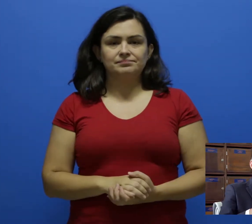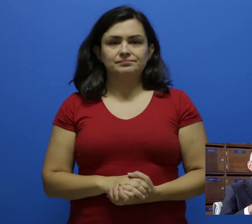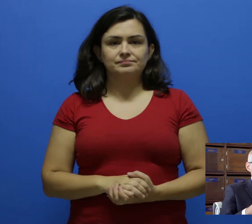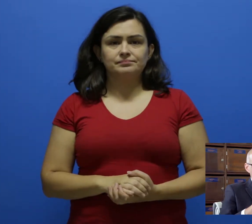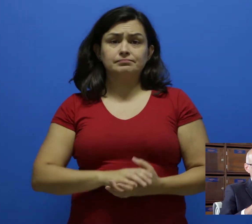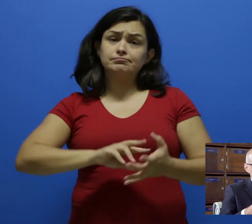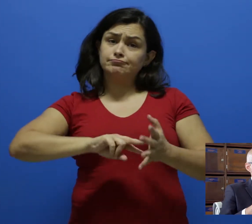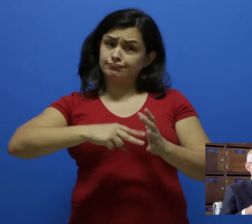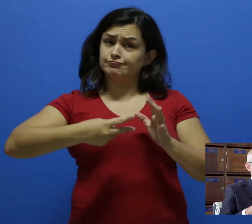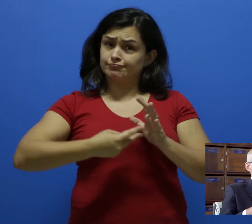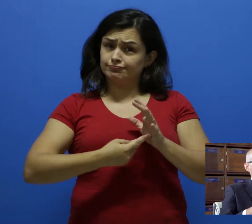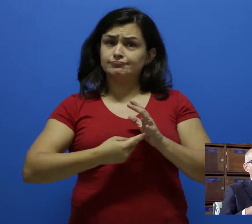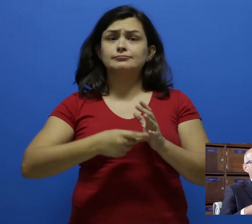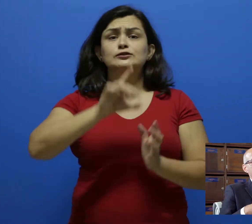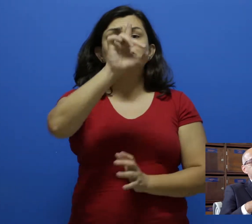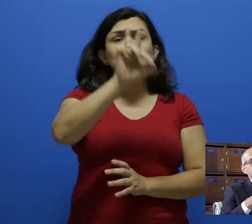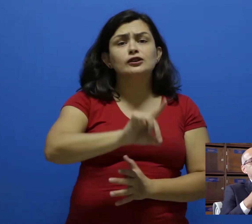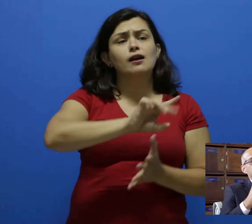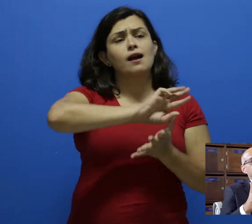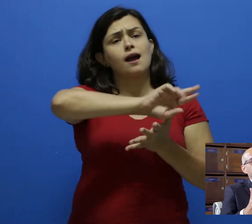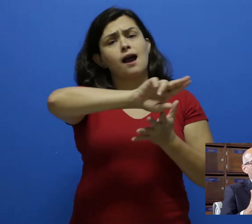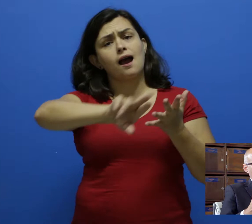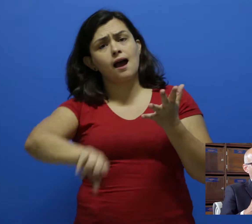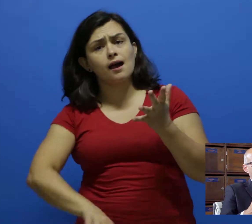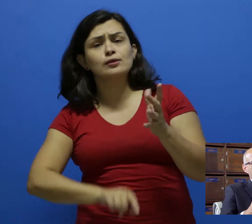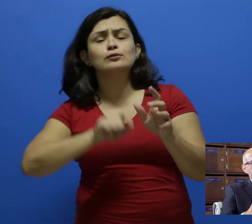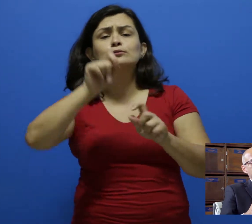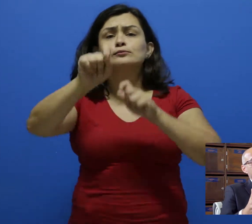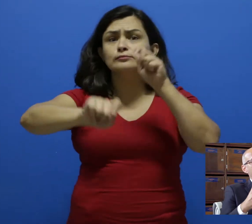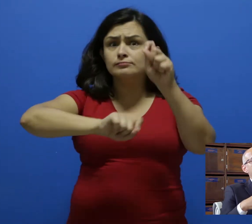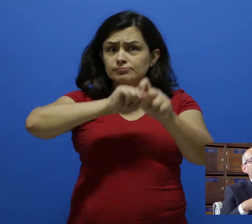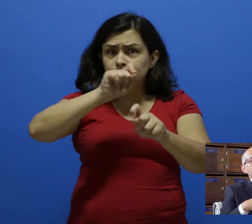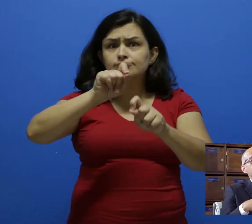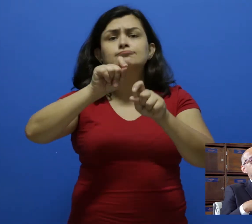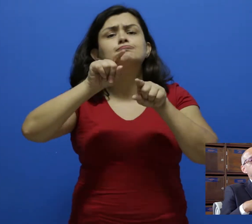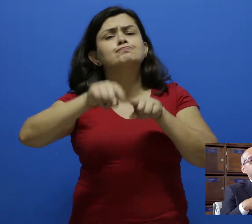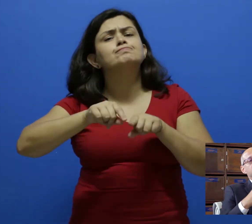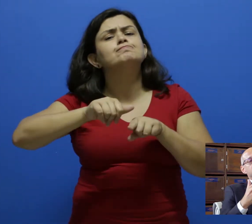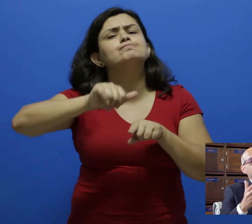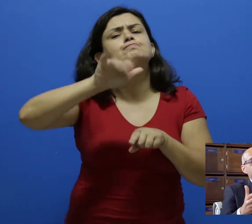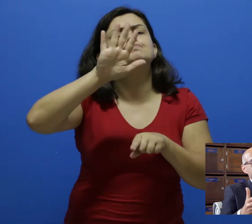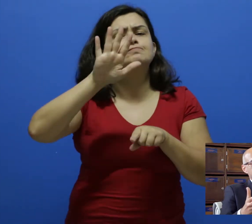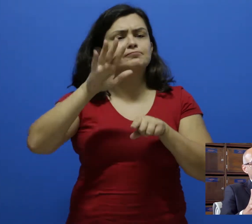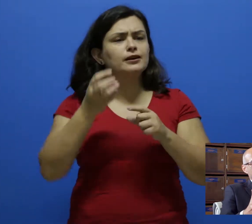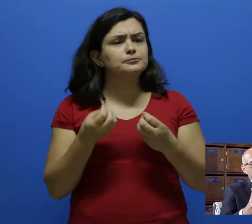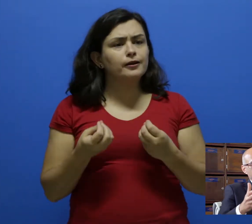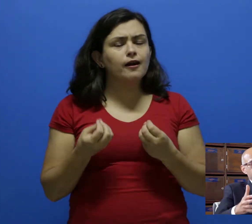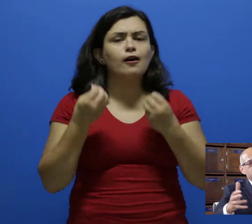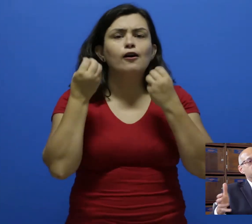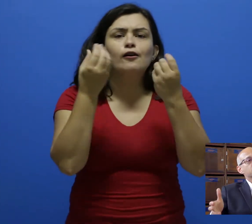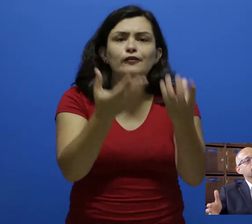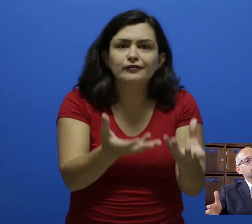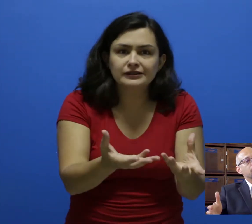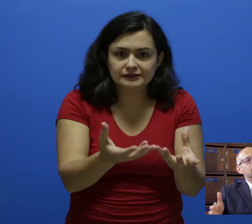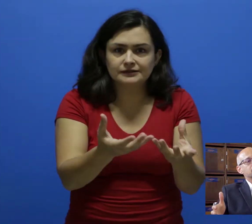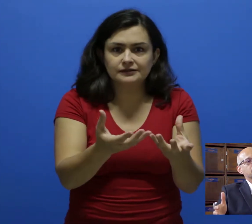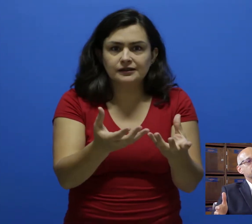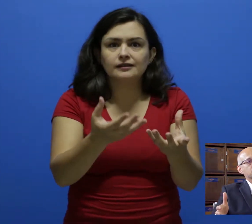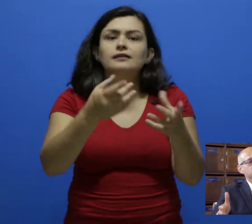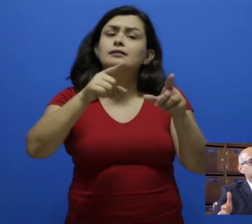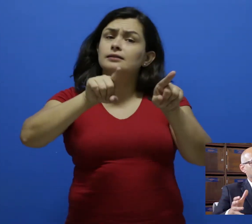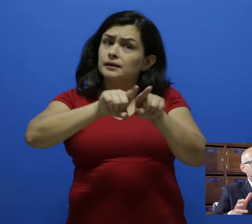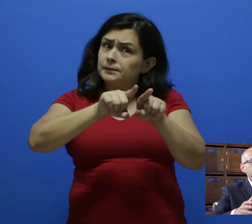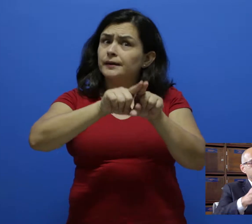de direitos de natureza mais prestacional. A Constituição também estabelece certas finalidades e a Lei de Diretrizes e Bases